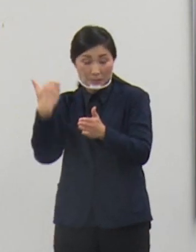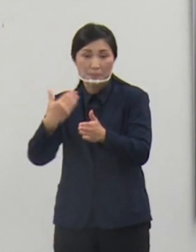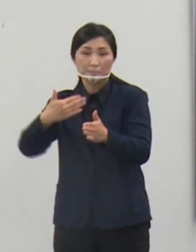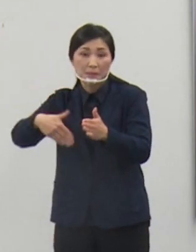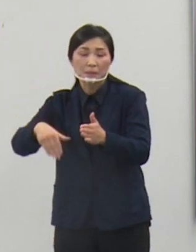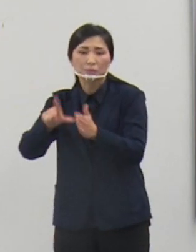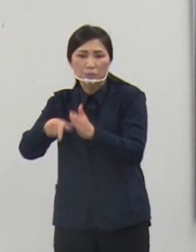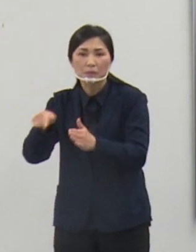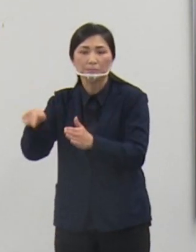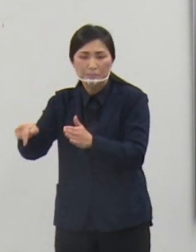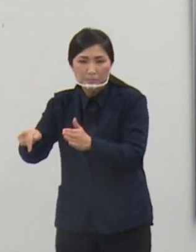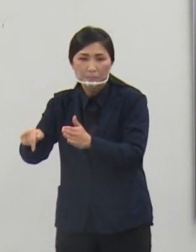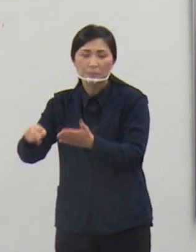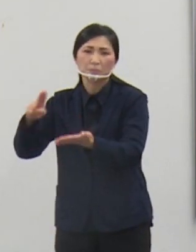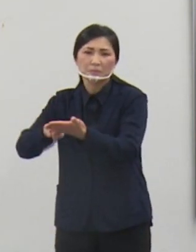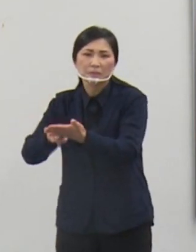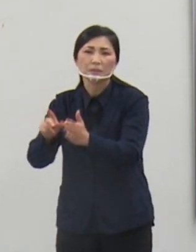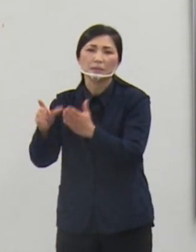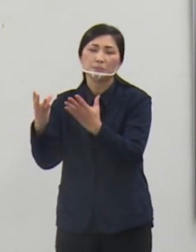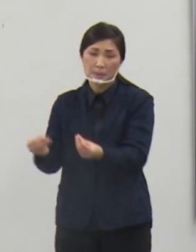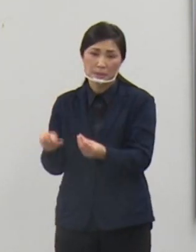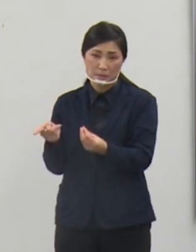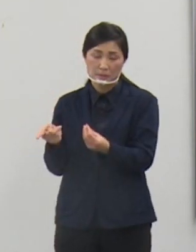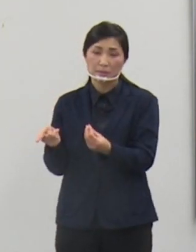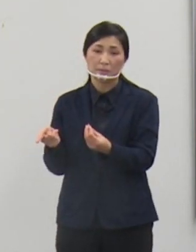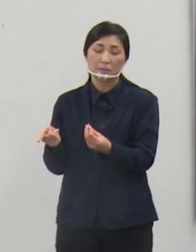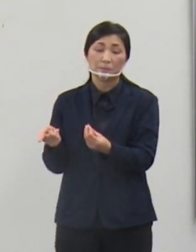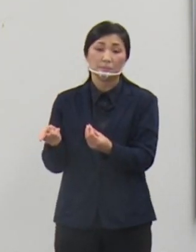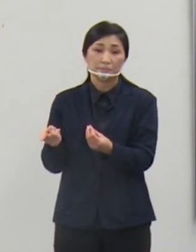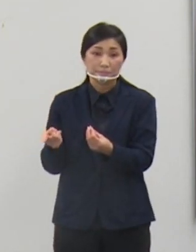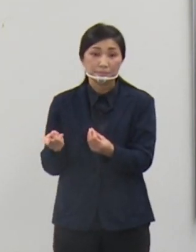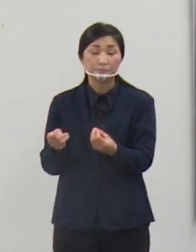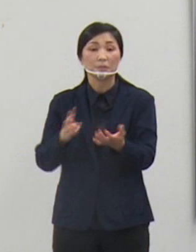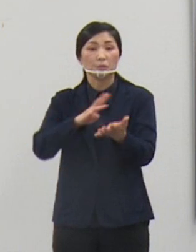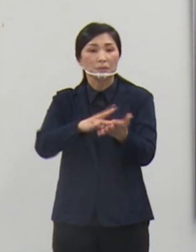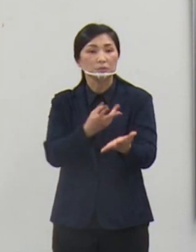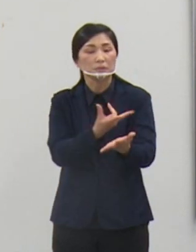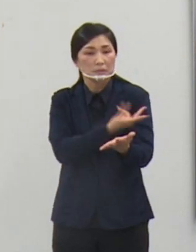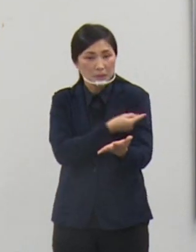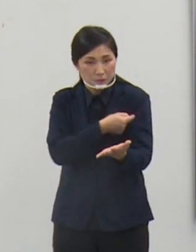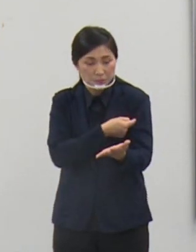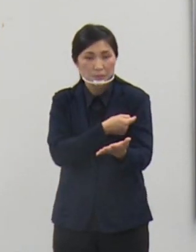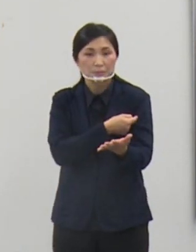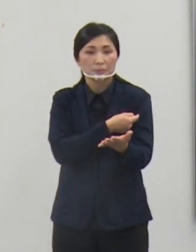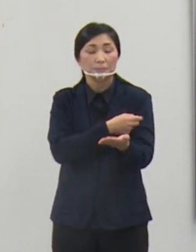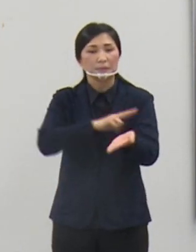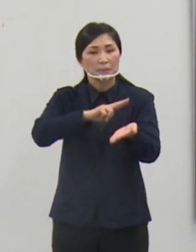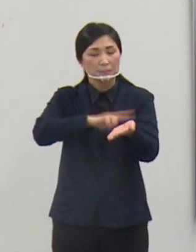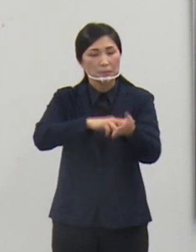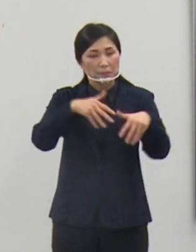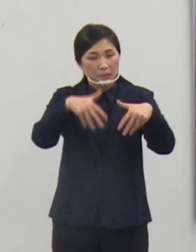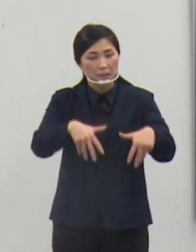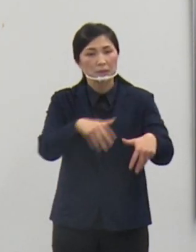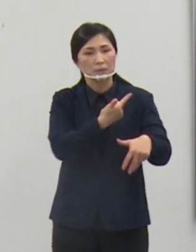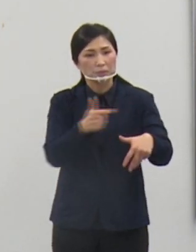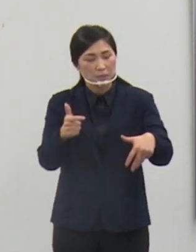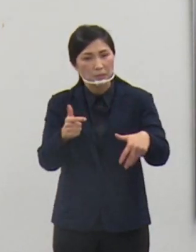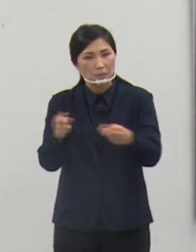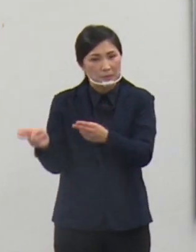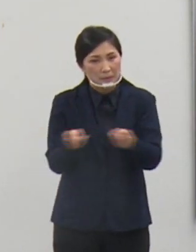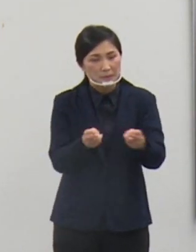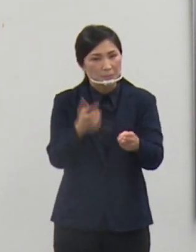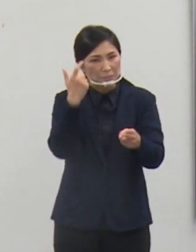関係をもとに設定したものであり、ワクチン接種や医療提供体制の強化、治療薬の開発が進む